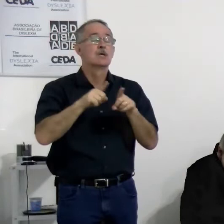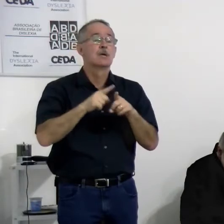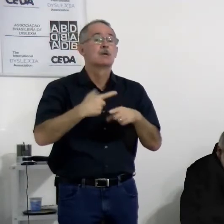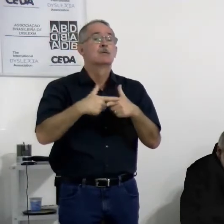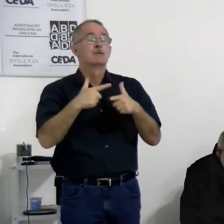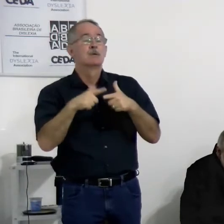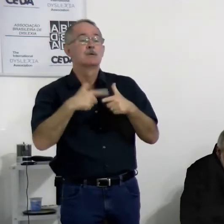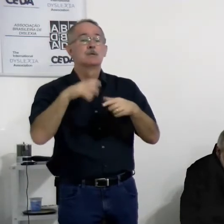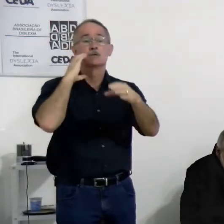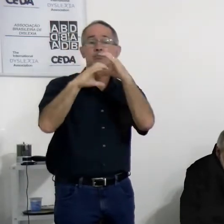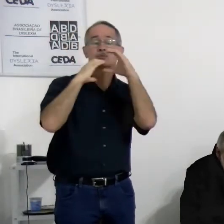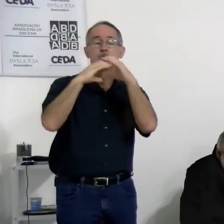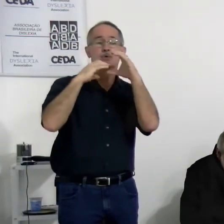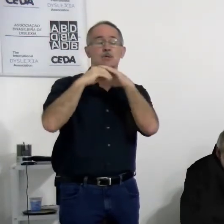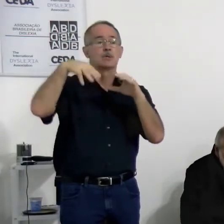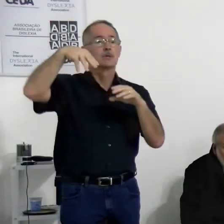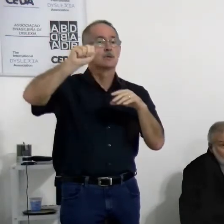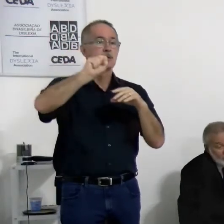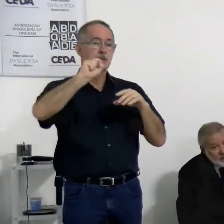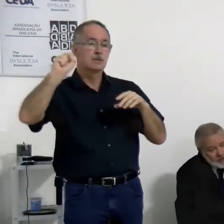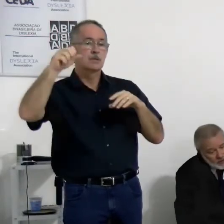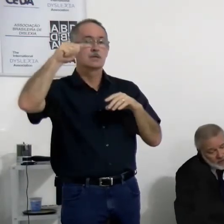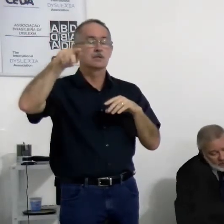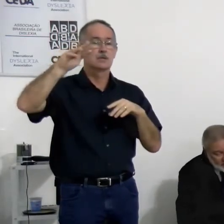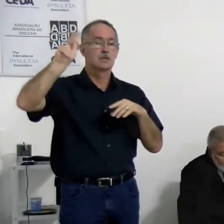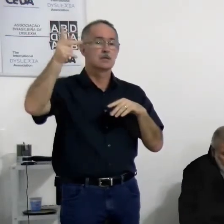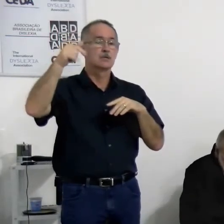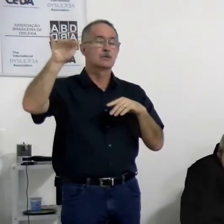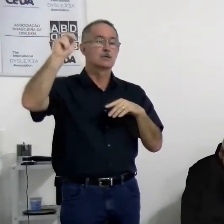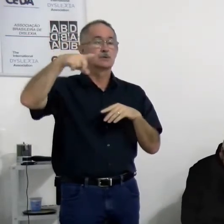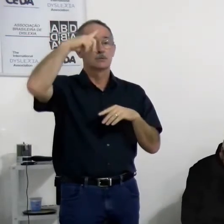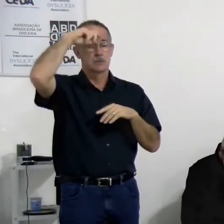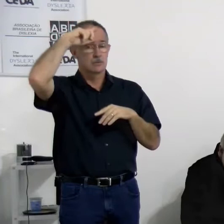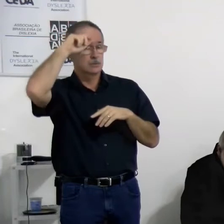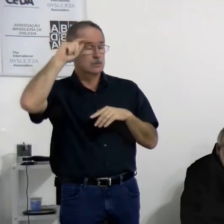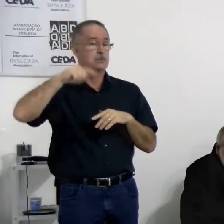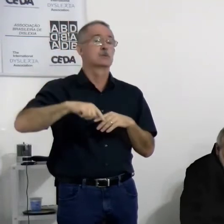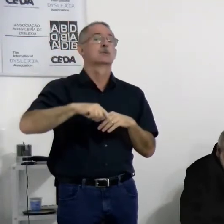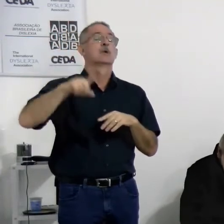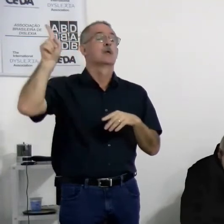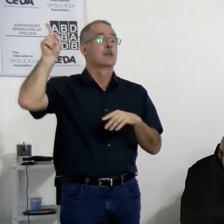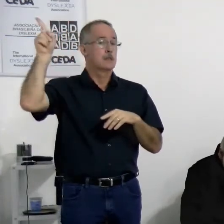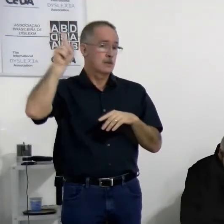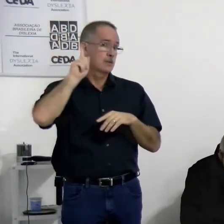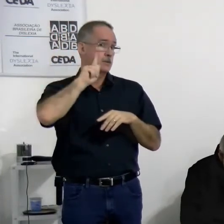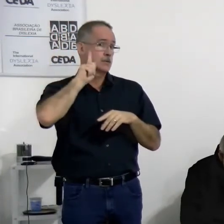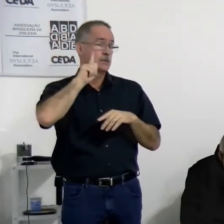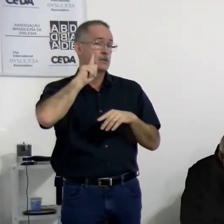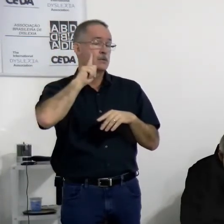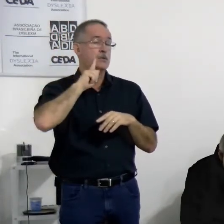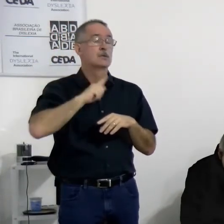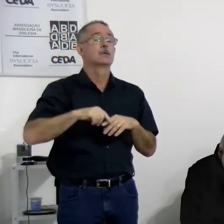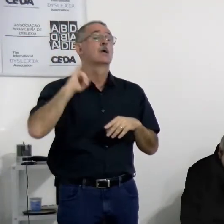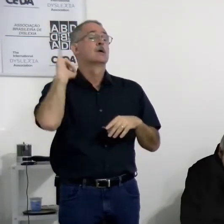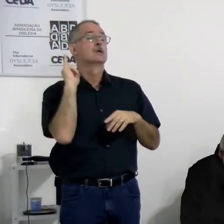Comunicação, do Massachusetts General Hospital, né, do Hospital Geral de Massachusetts, do